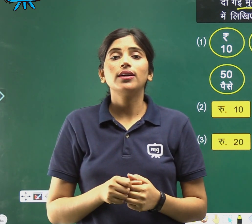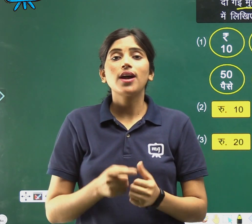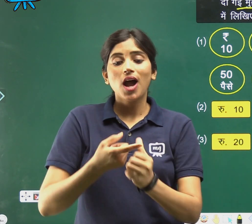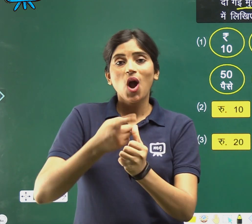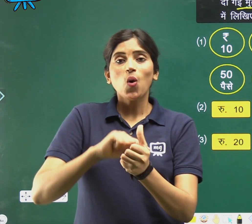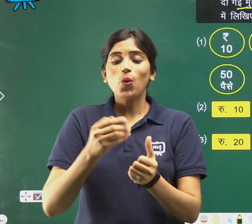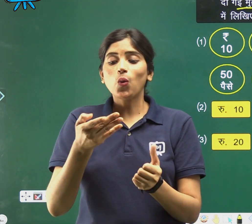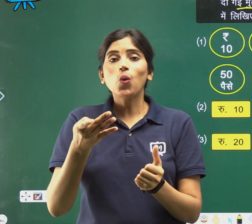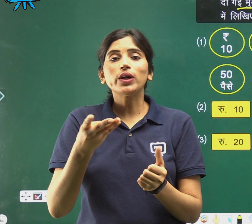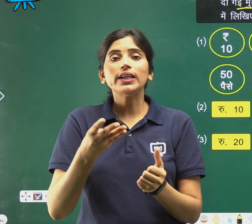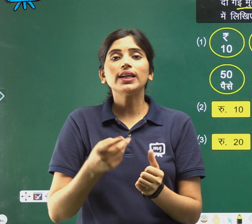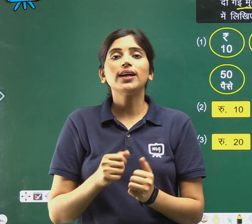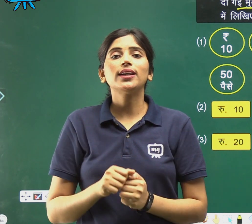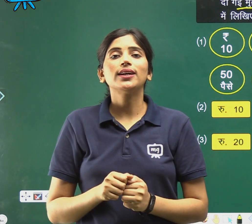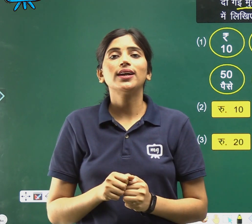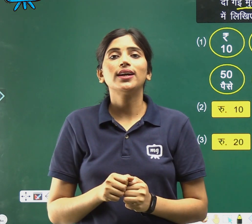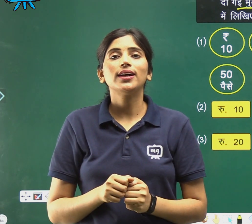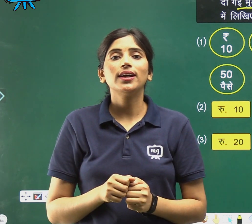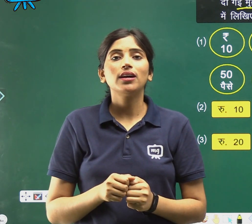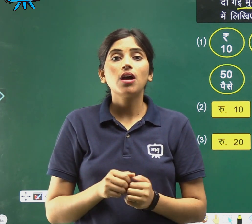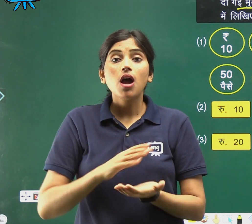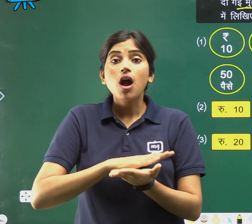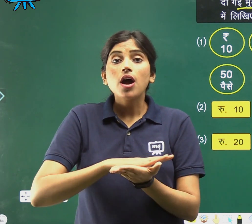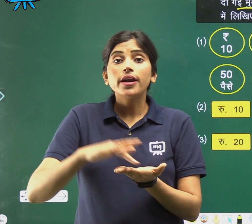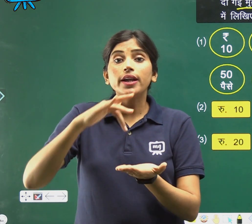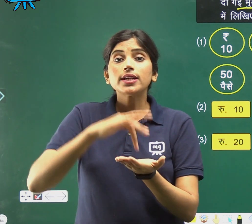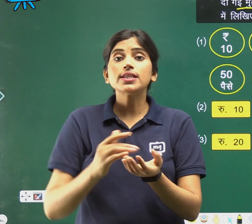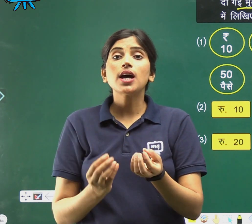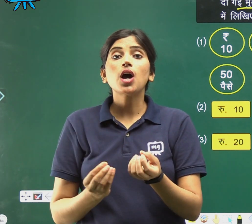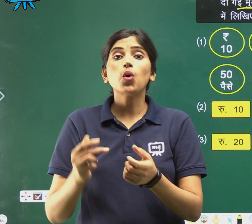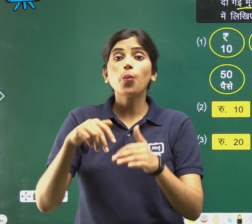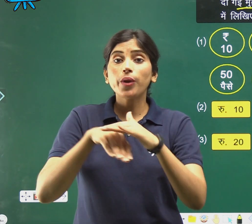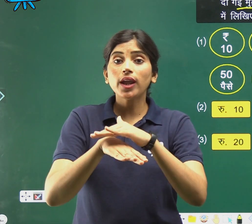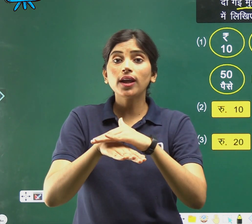को गिनकर रिक्त स्थानों में